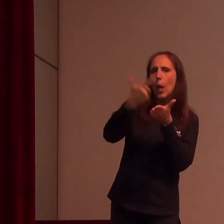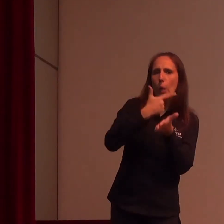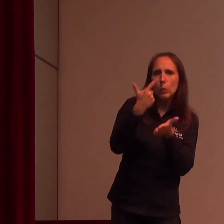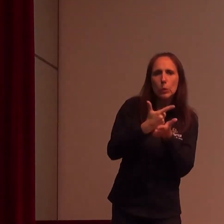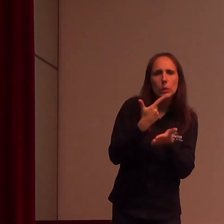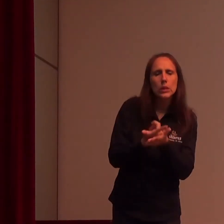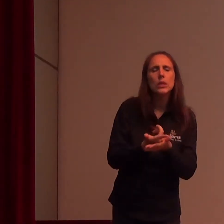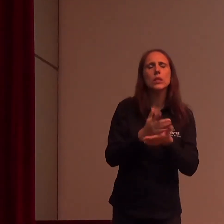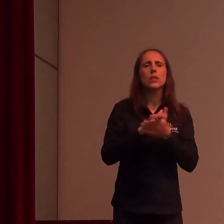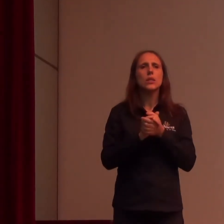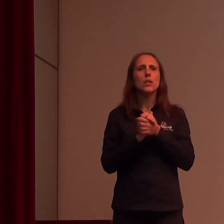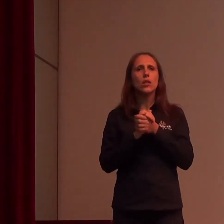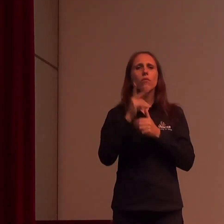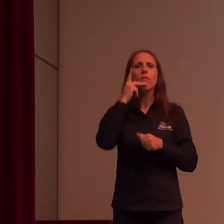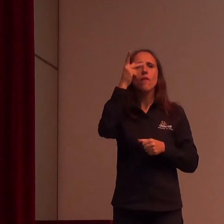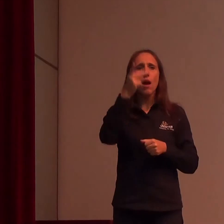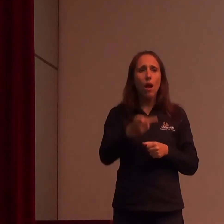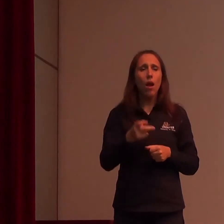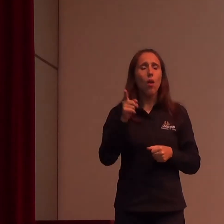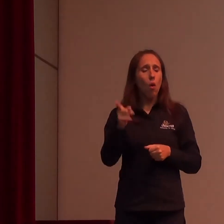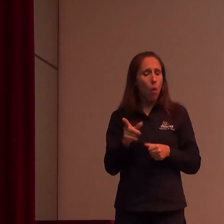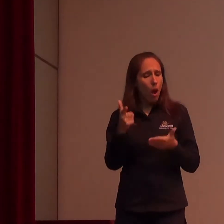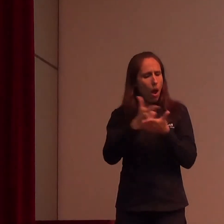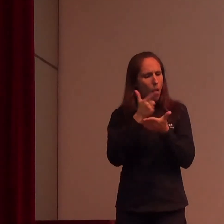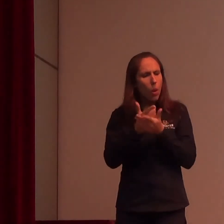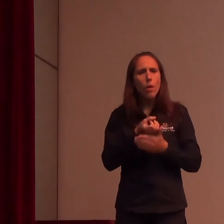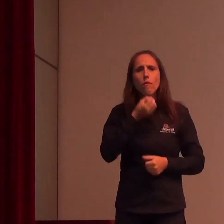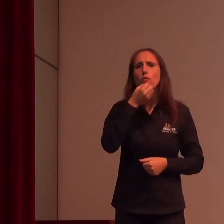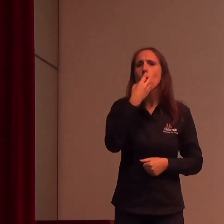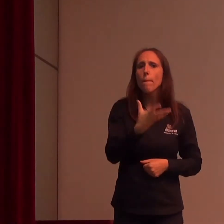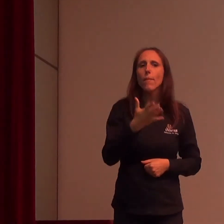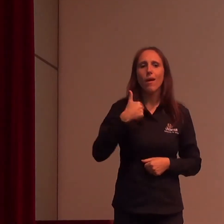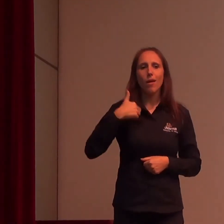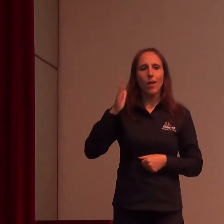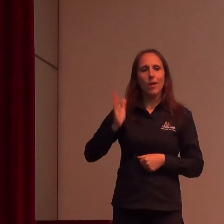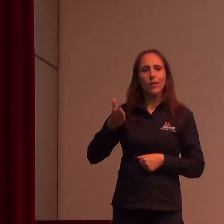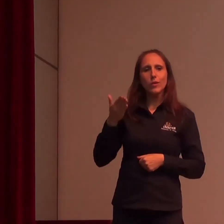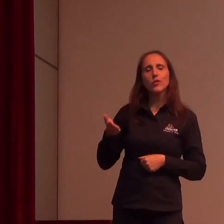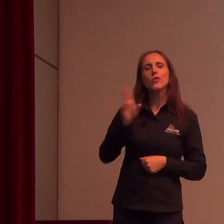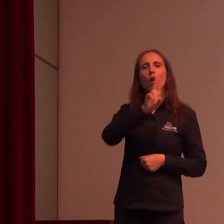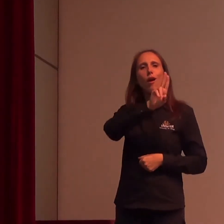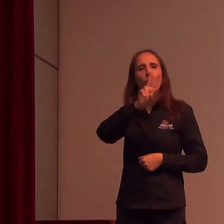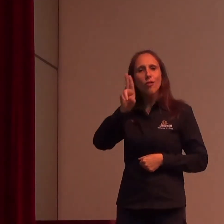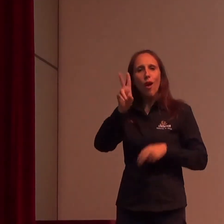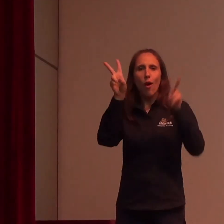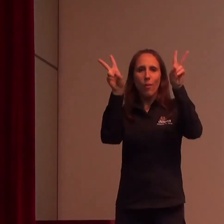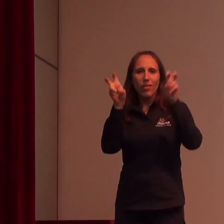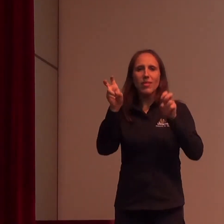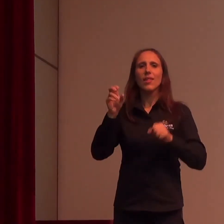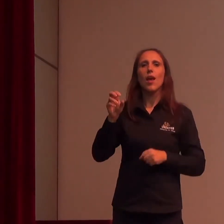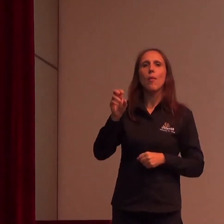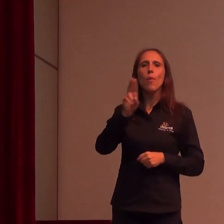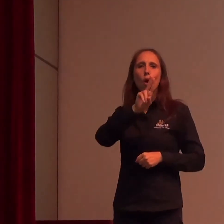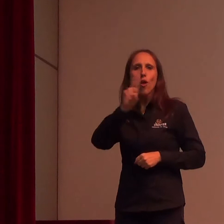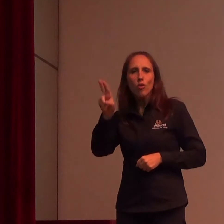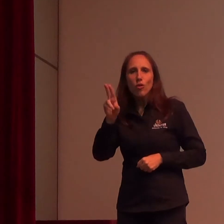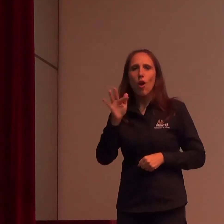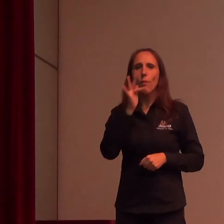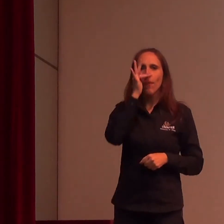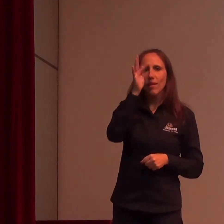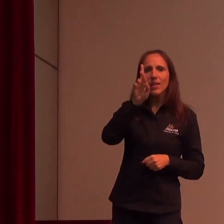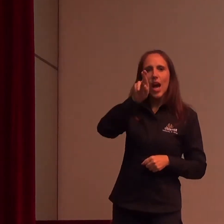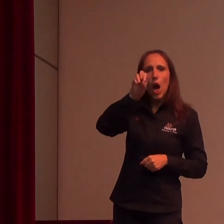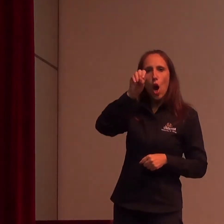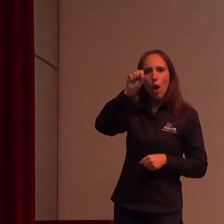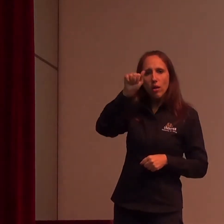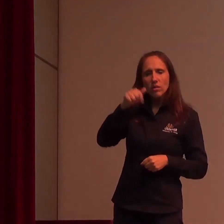agora recentemente, disse que é um livro bom, eu já tinha lido O Nome da Rosa, mas eu estava atrás de um, do Pêndulo de Foucault. Aí estou andando por